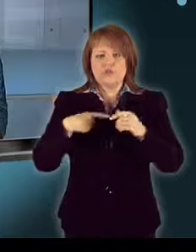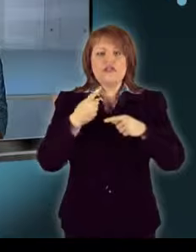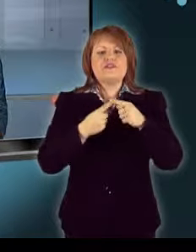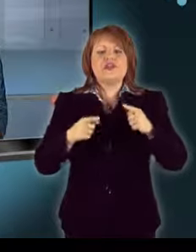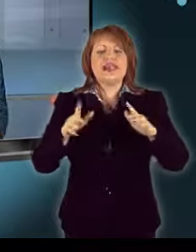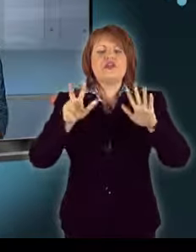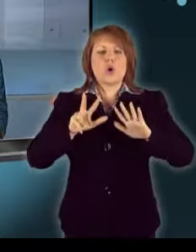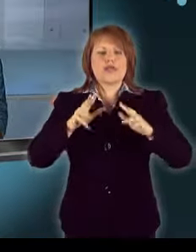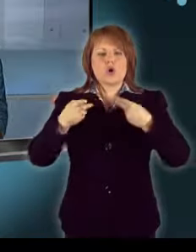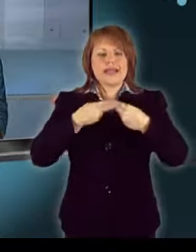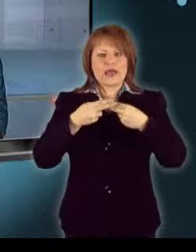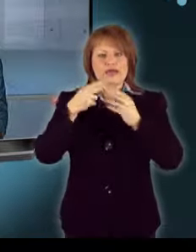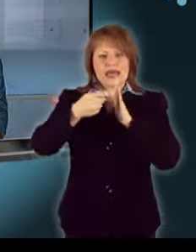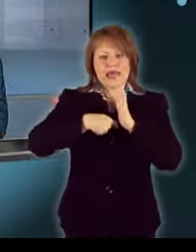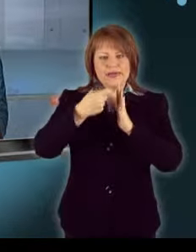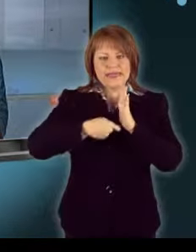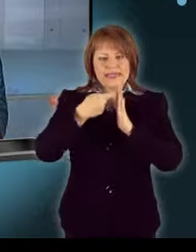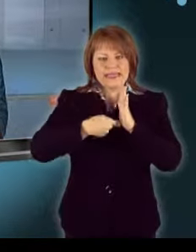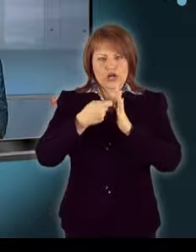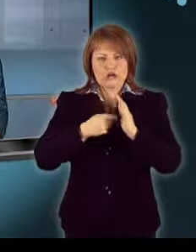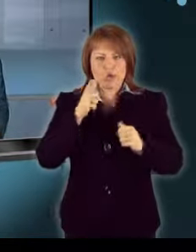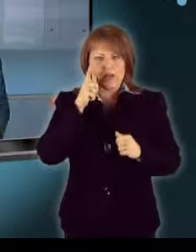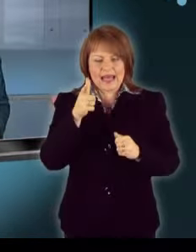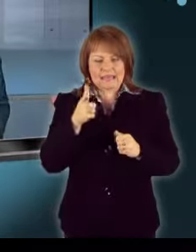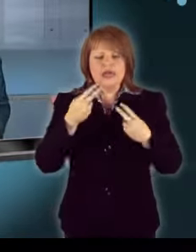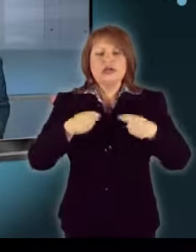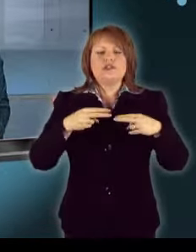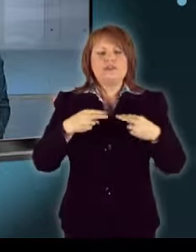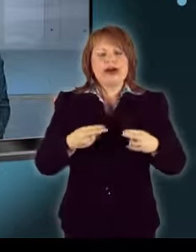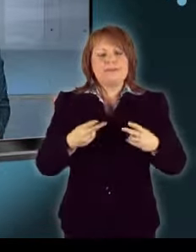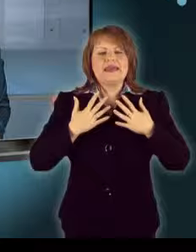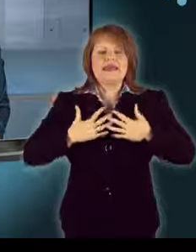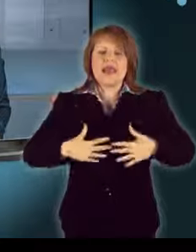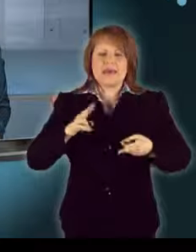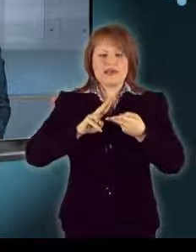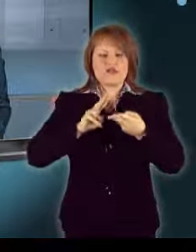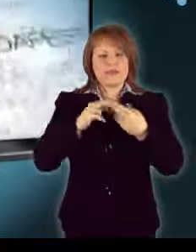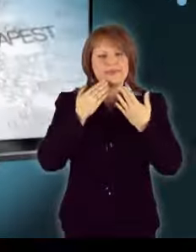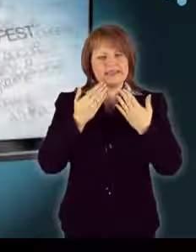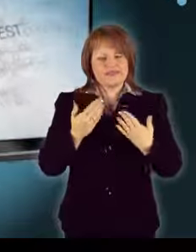legközelebb, akkor Acél Anna várja majd Önöket. További kellemes ünnepet kívánok, viszontlátásra!